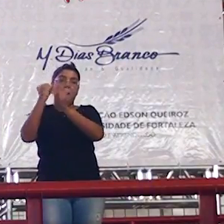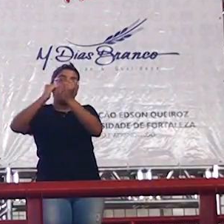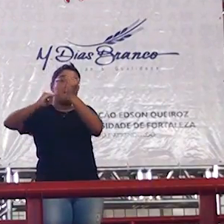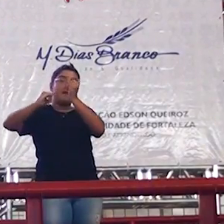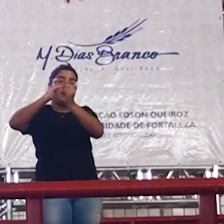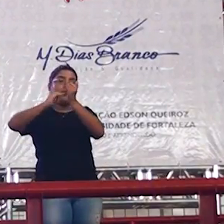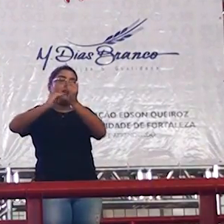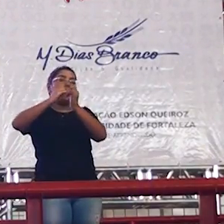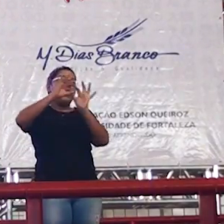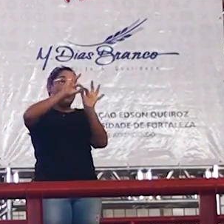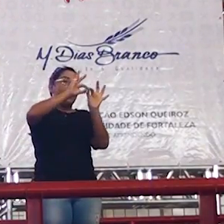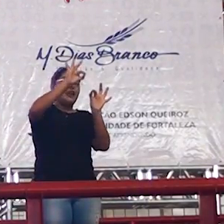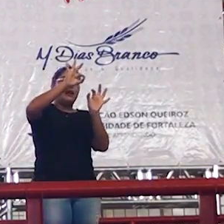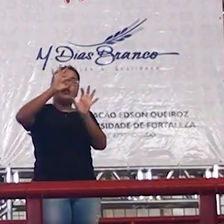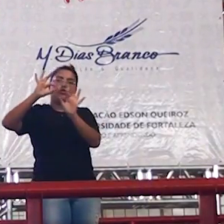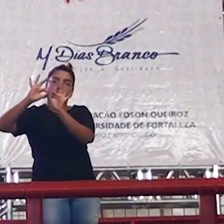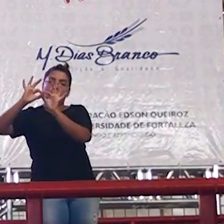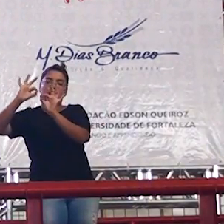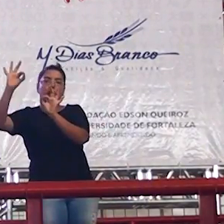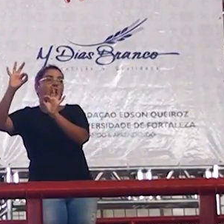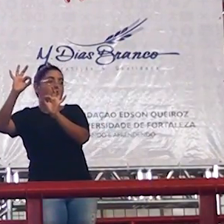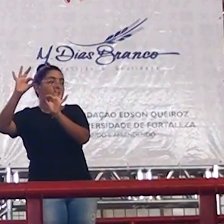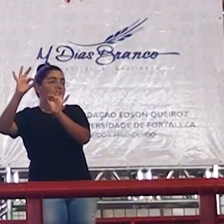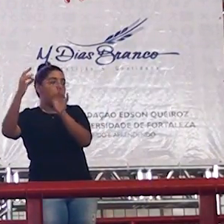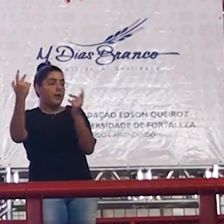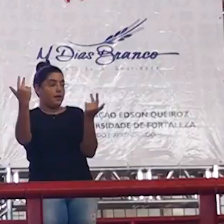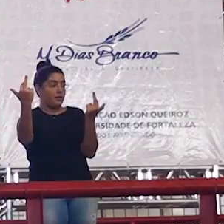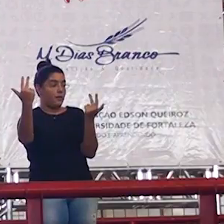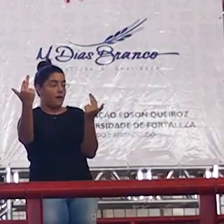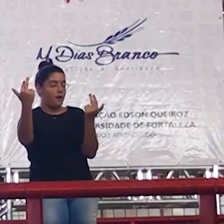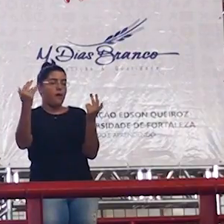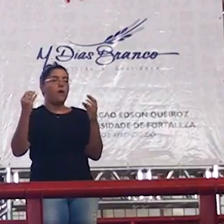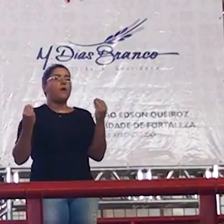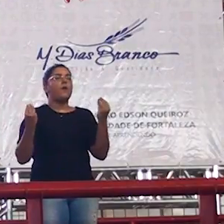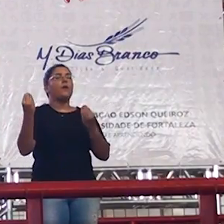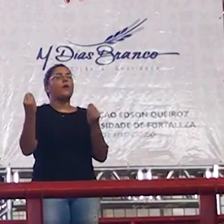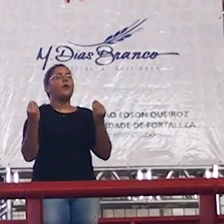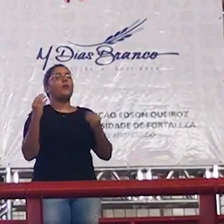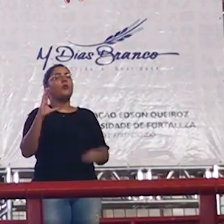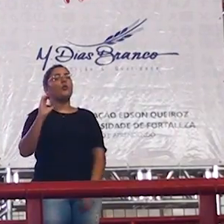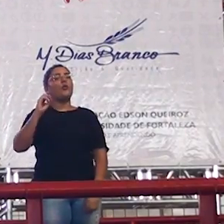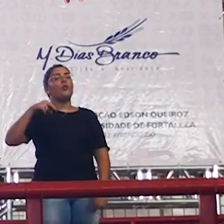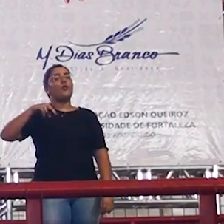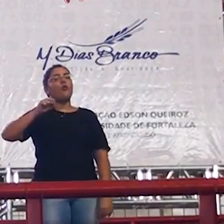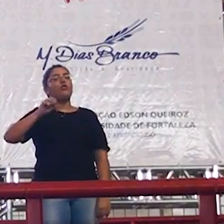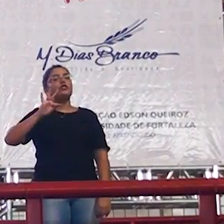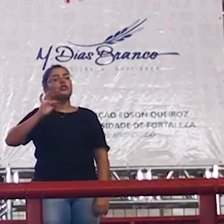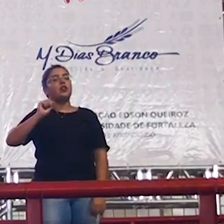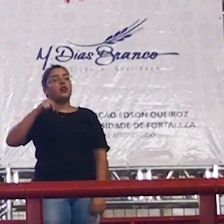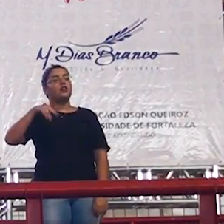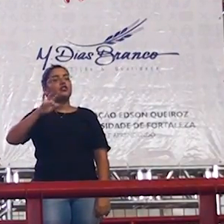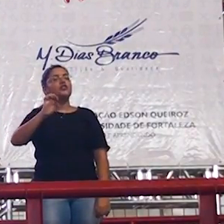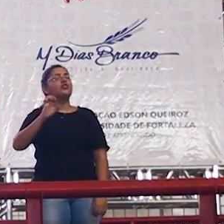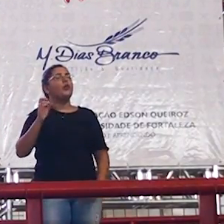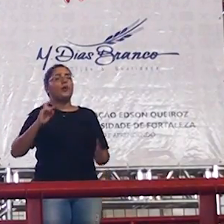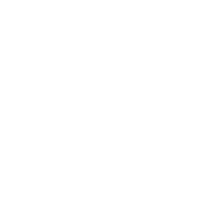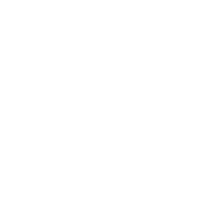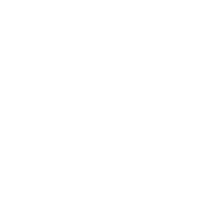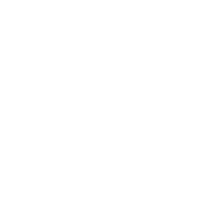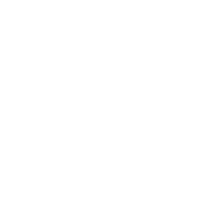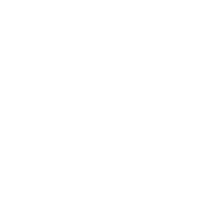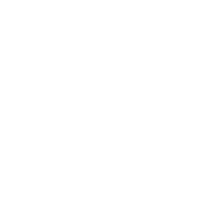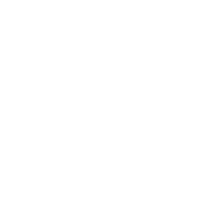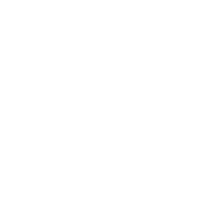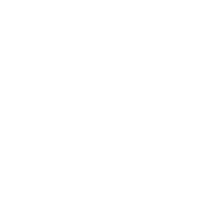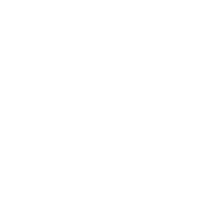lados são proporcionais. Então, o que é constante? Qual é a constante de proporcionalidade?